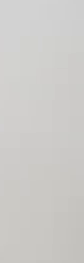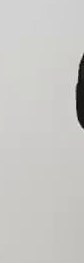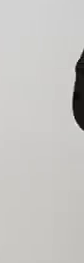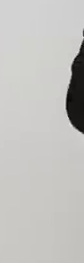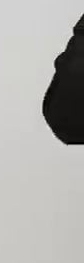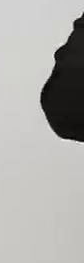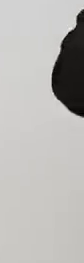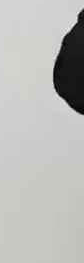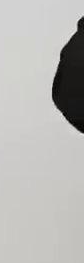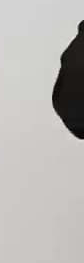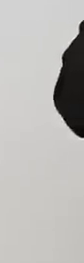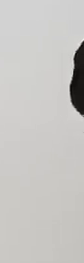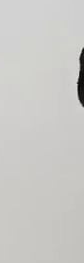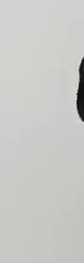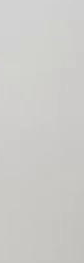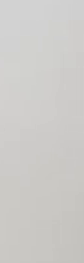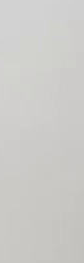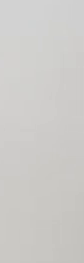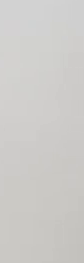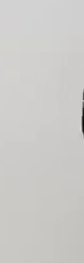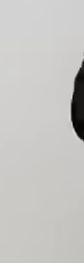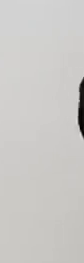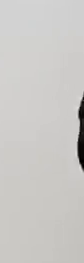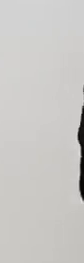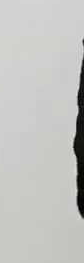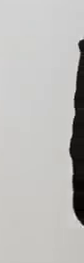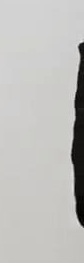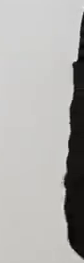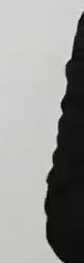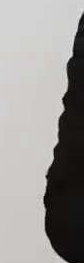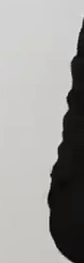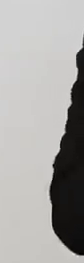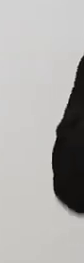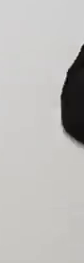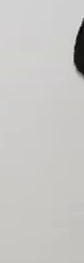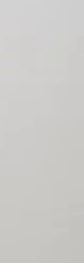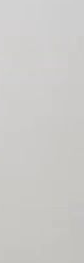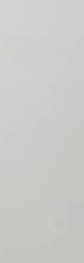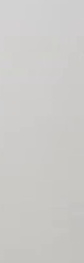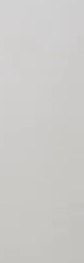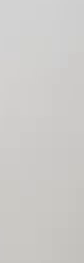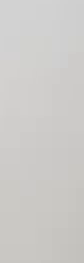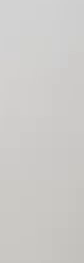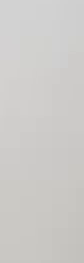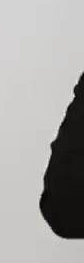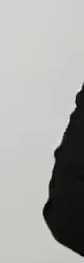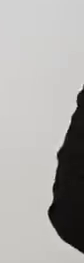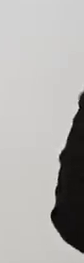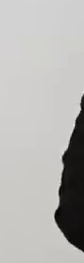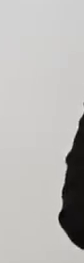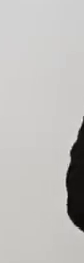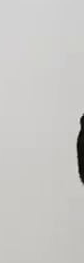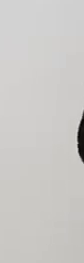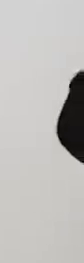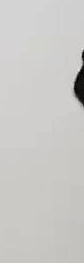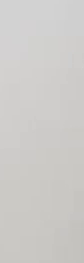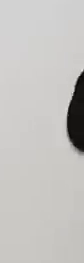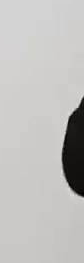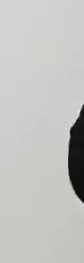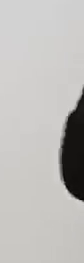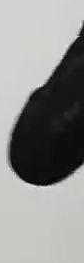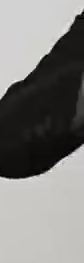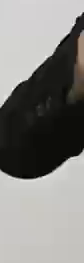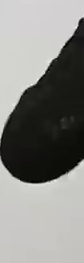11시 9분 탄도형 달 저진 궤도인 BLT에 진입한 것을 확인하였습니다. 이후 12월 17일